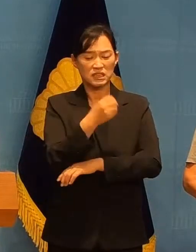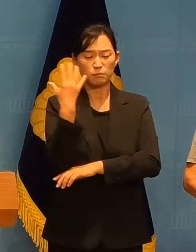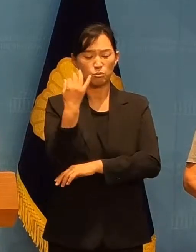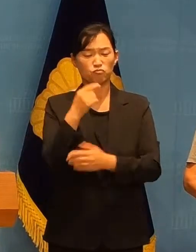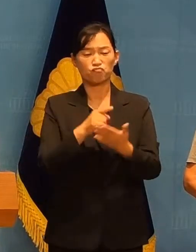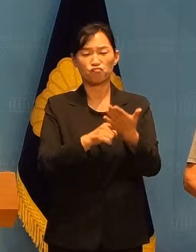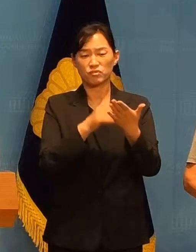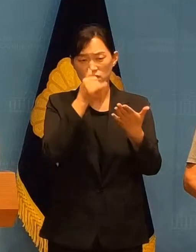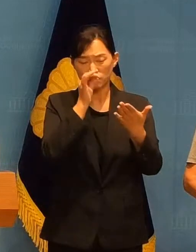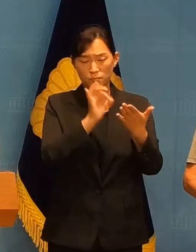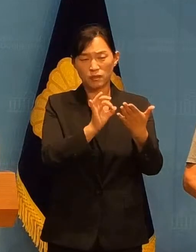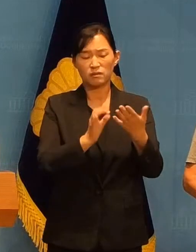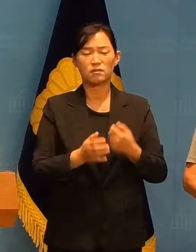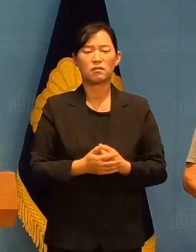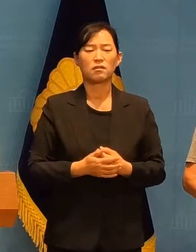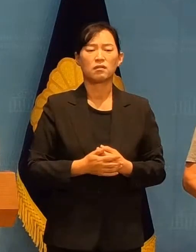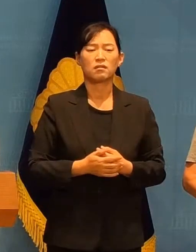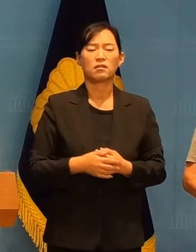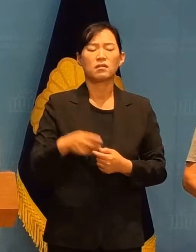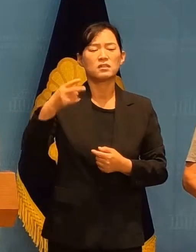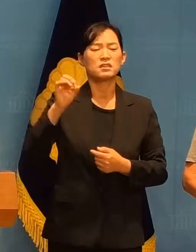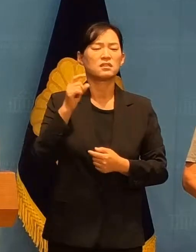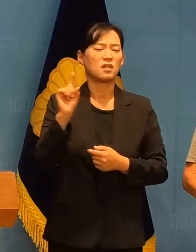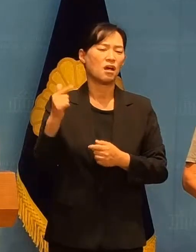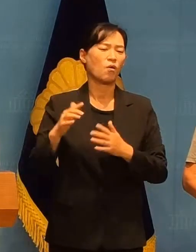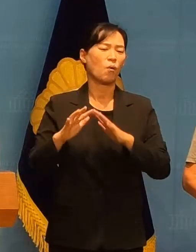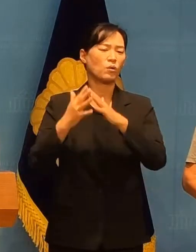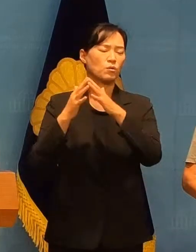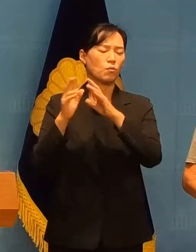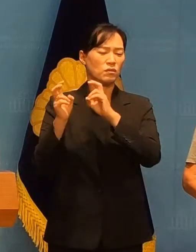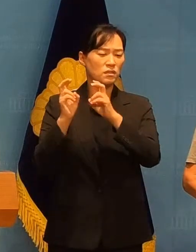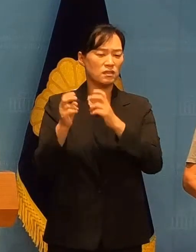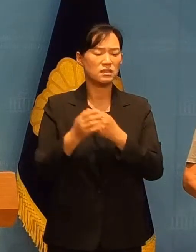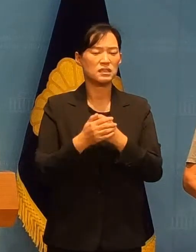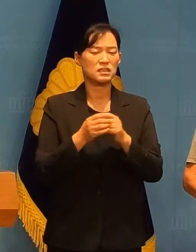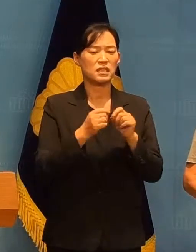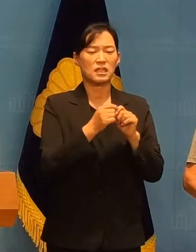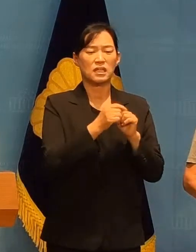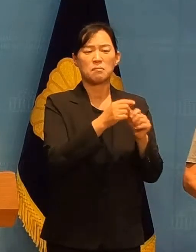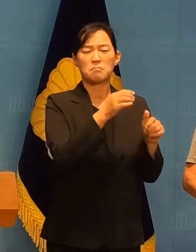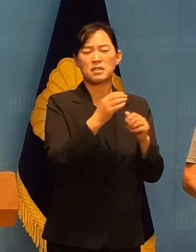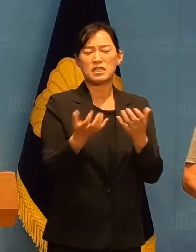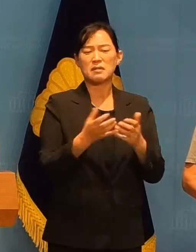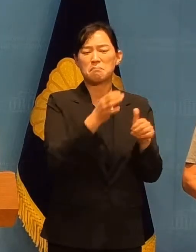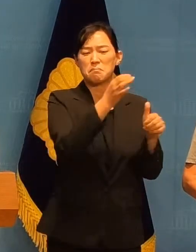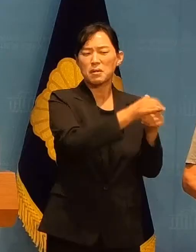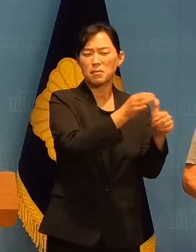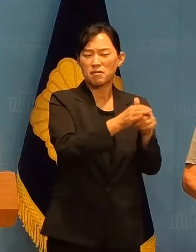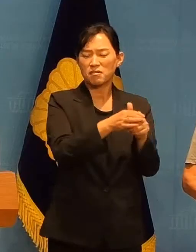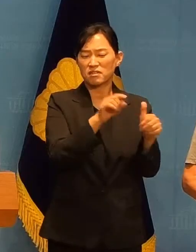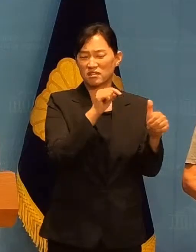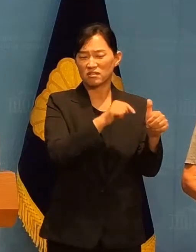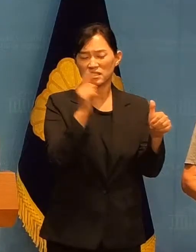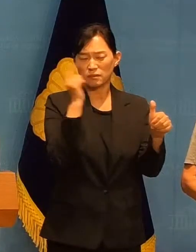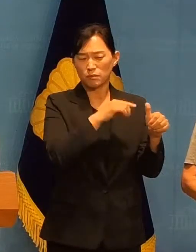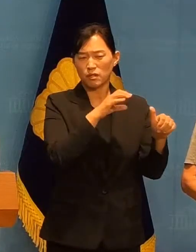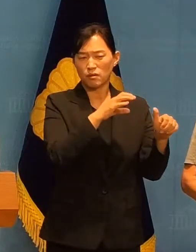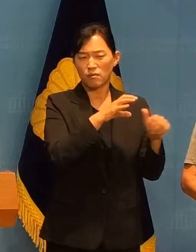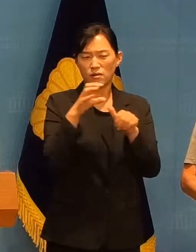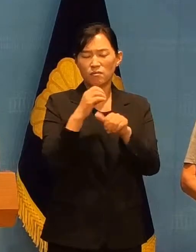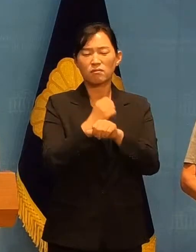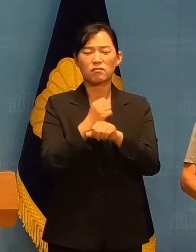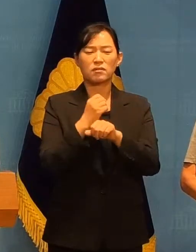있습니다. 신한건설산업은 오히려 하도급 공사 구조를 편법적으로 악용해 직접